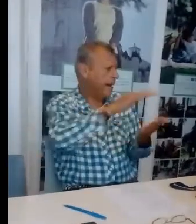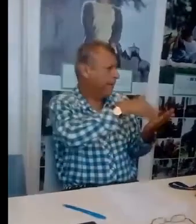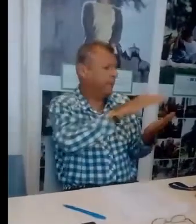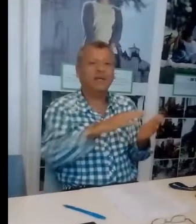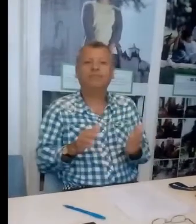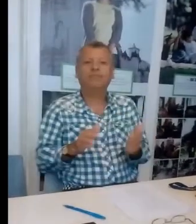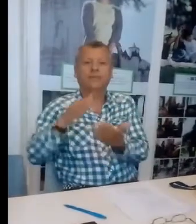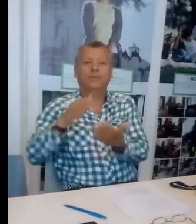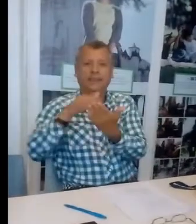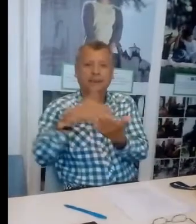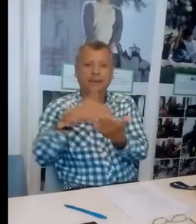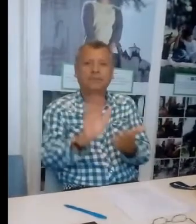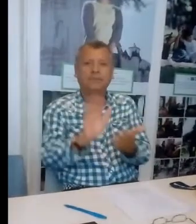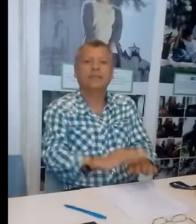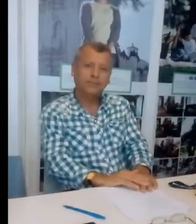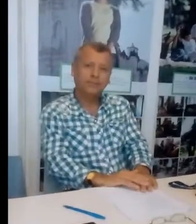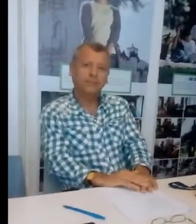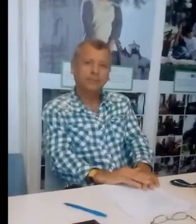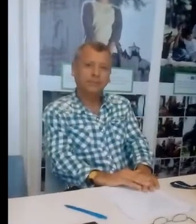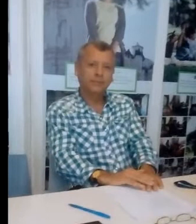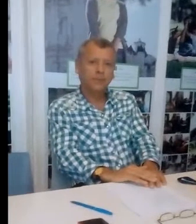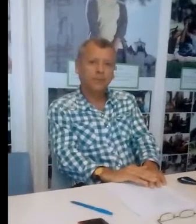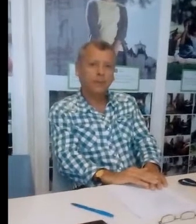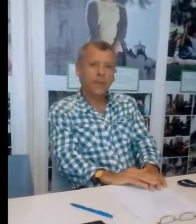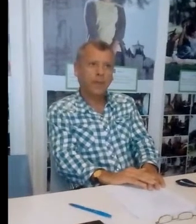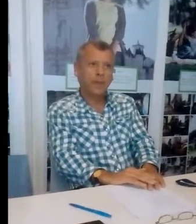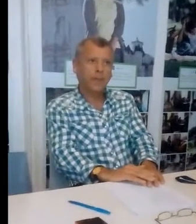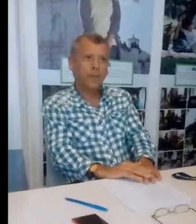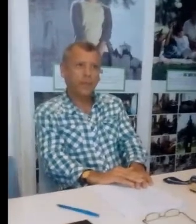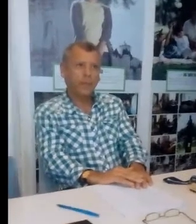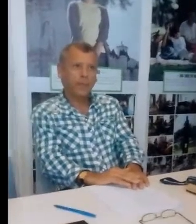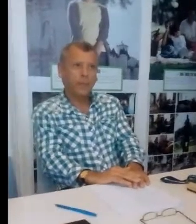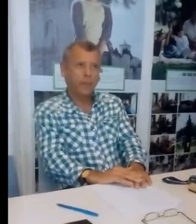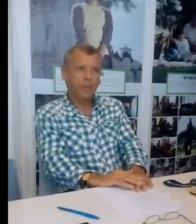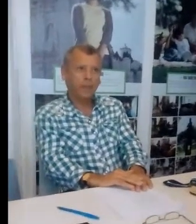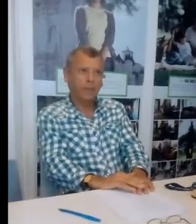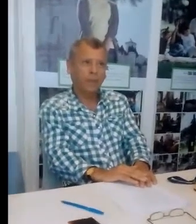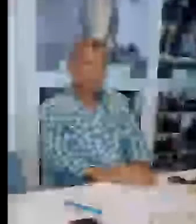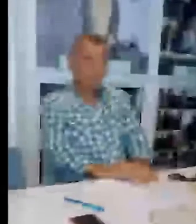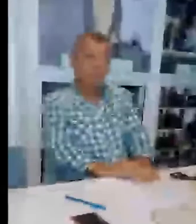los grandes colaboradores. Cierra ahí, por favor, pasemos al siguiente archivo.